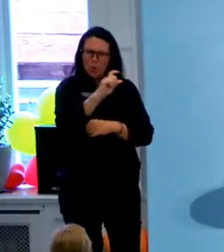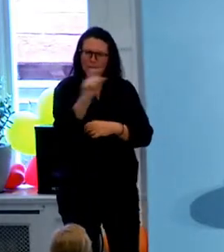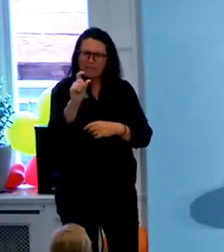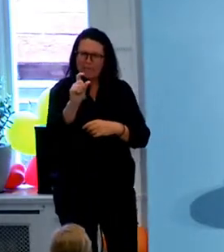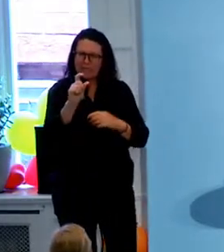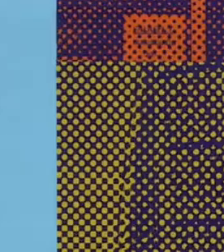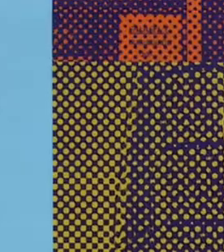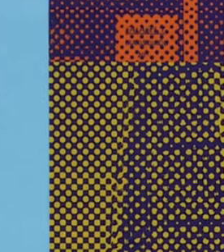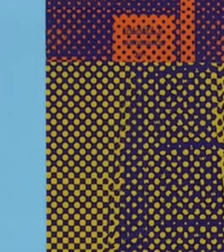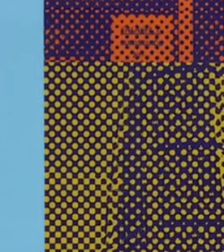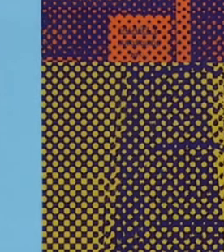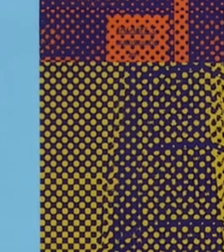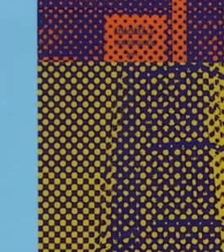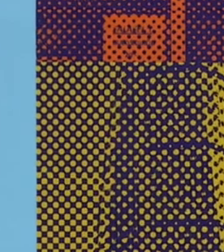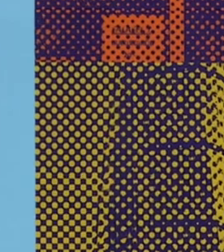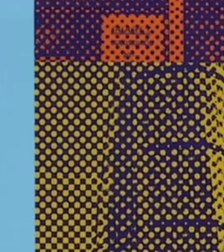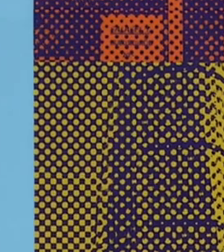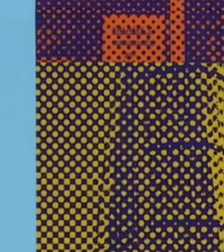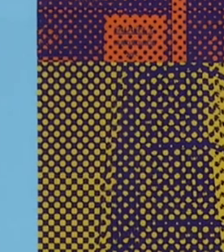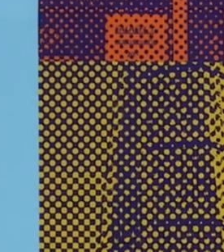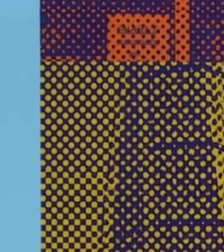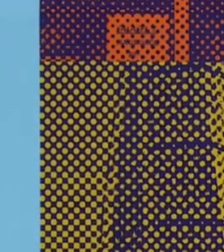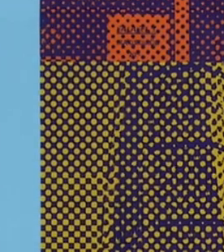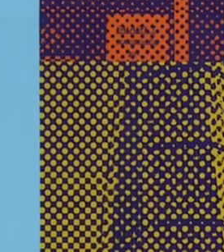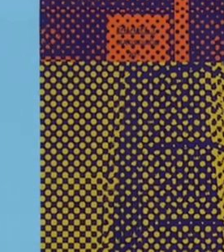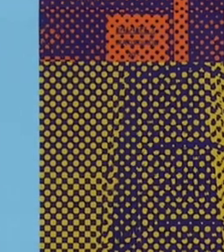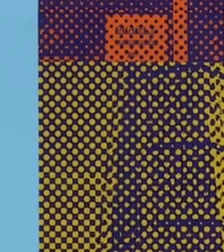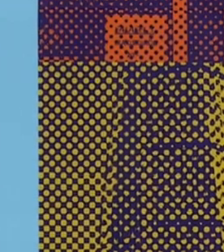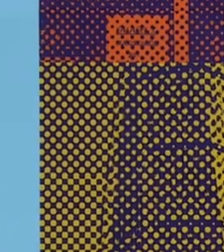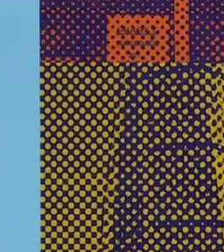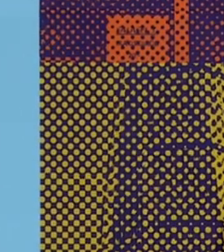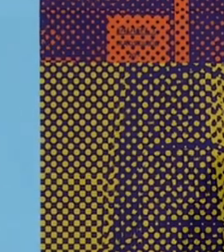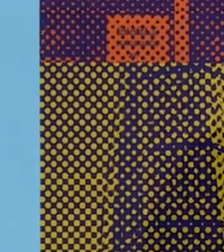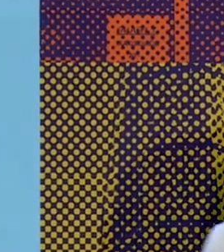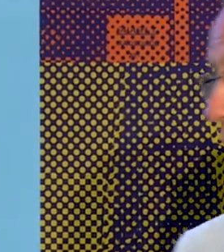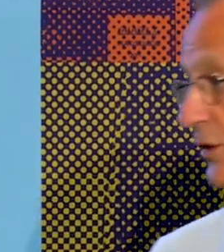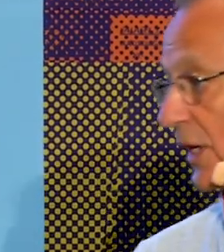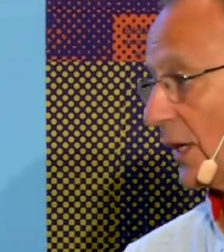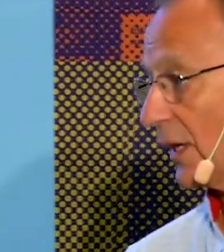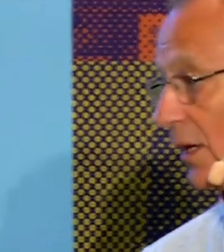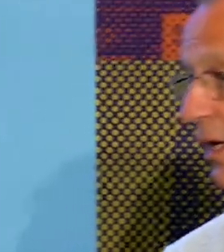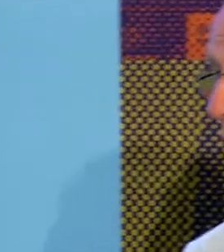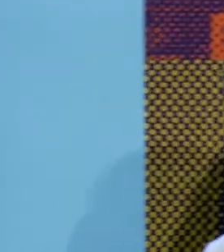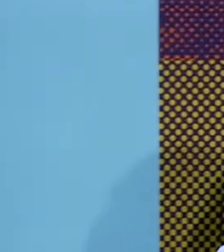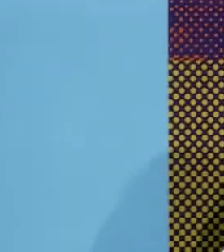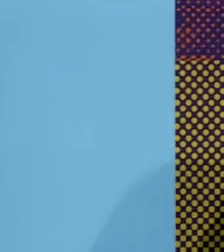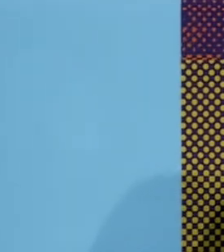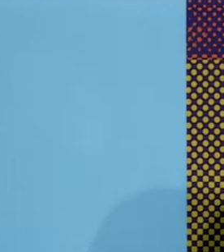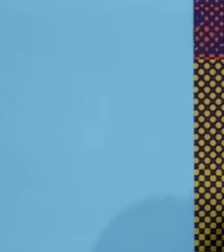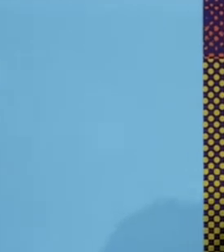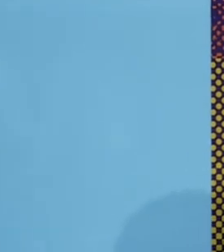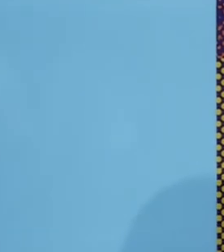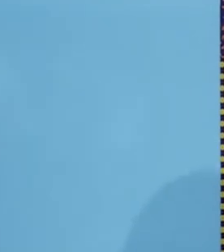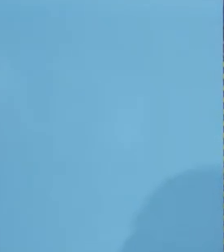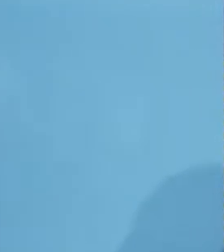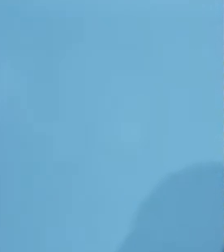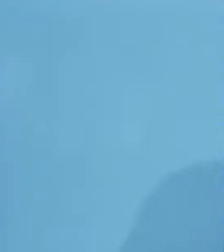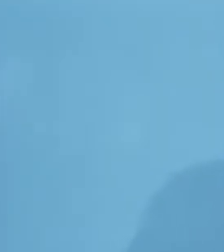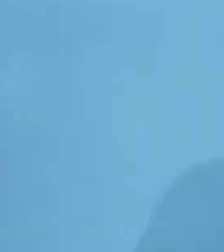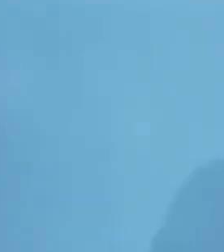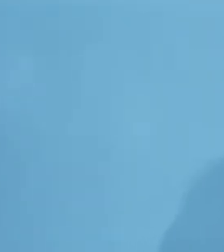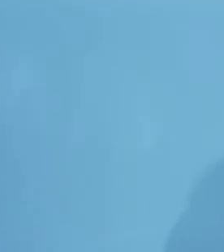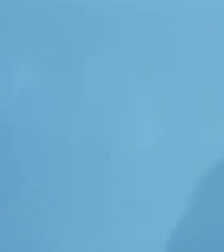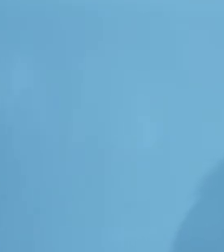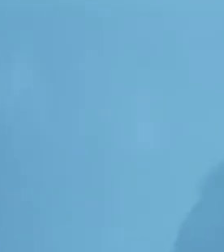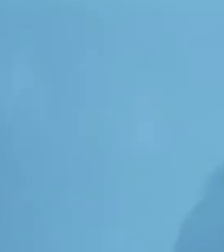är för seminariet. Vad handlar det egentligen om och vad är frågeställningen? Och frågeställningen i det här fallet är